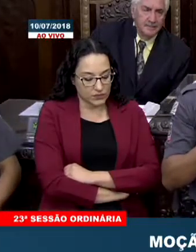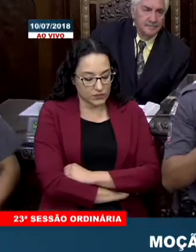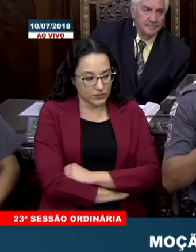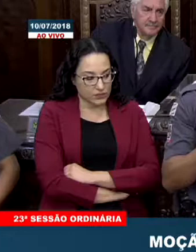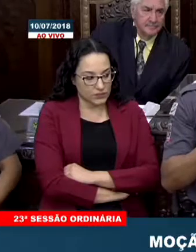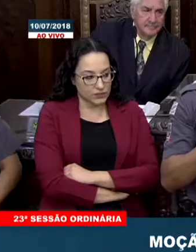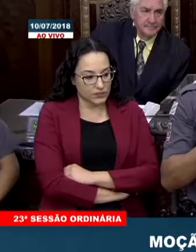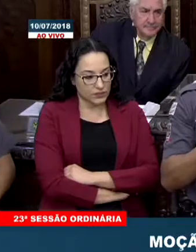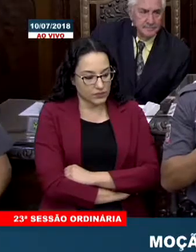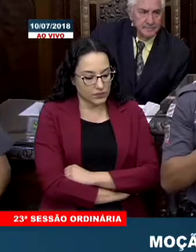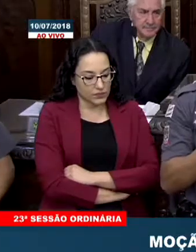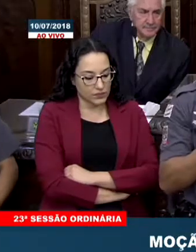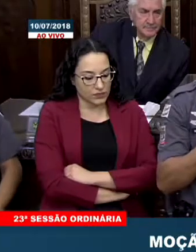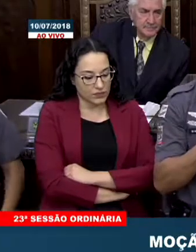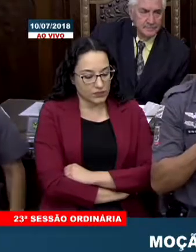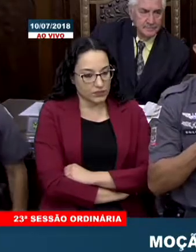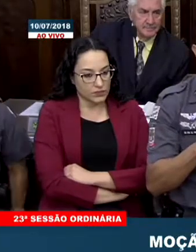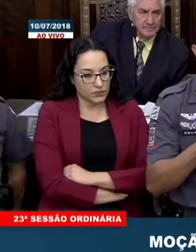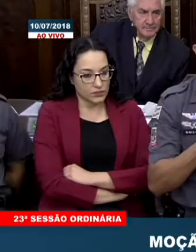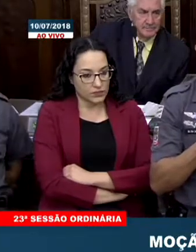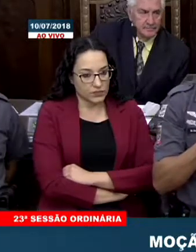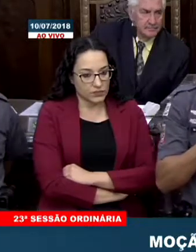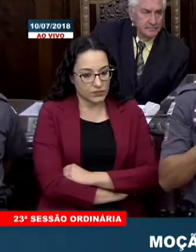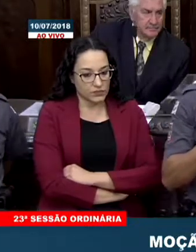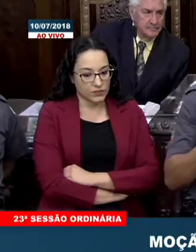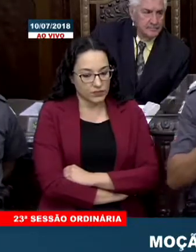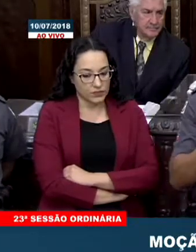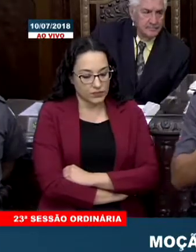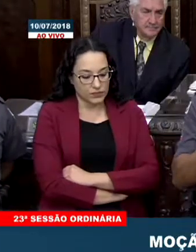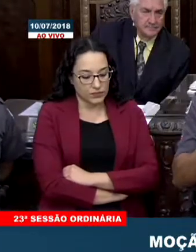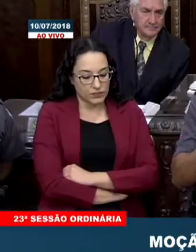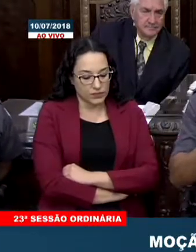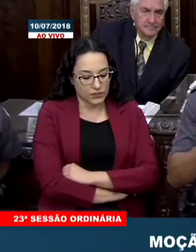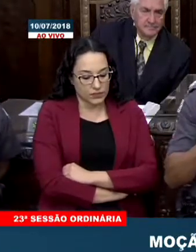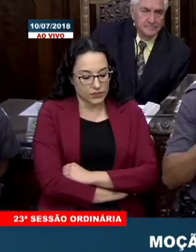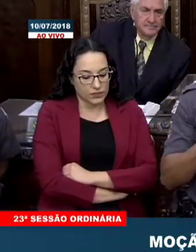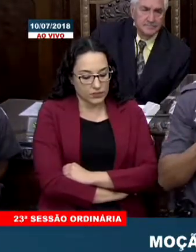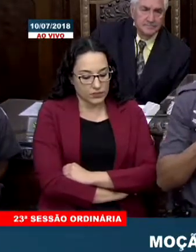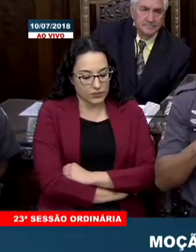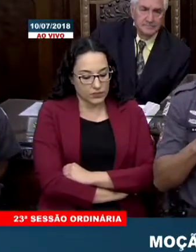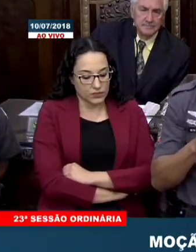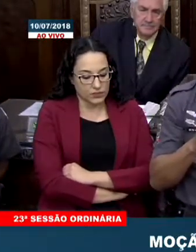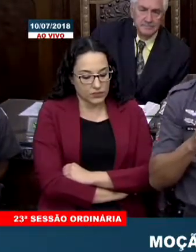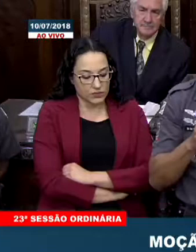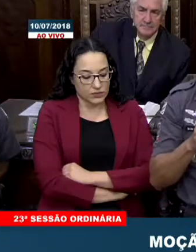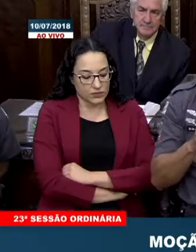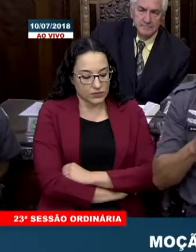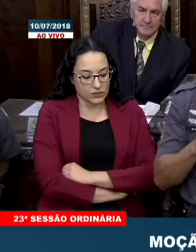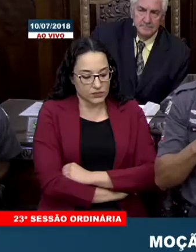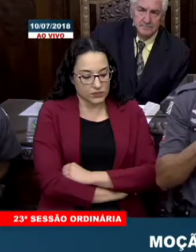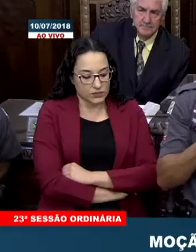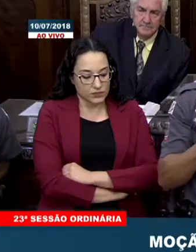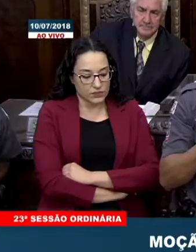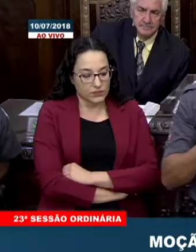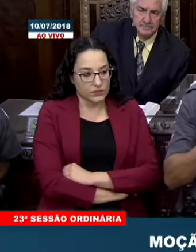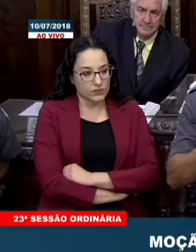que honra a farda, honra a corporação, gosta de enaltecer a PM e com notícias